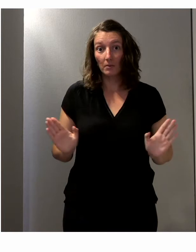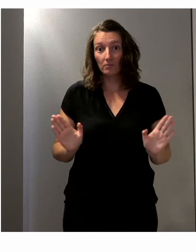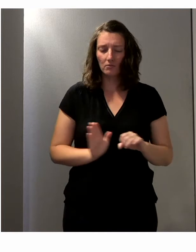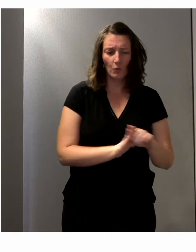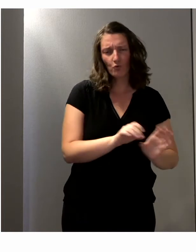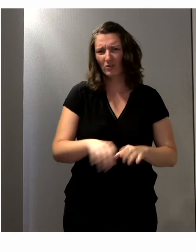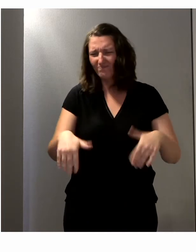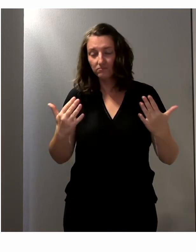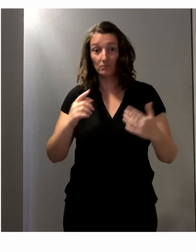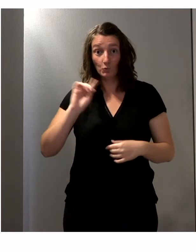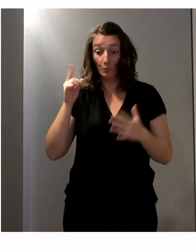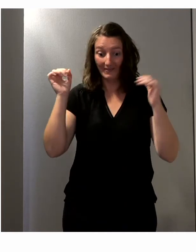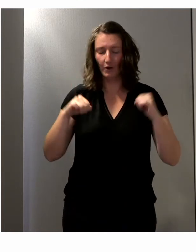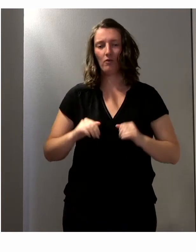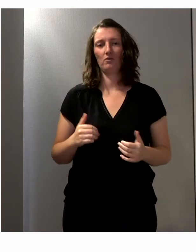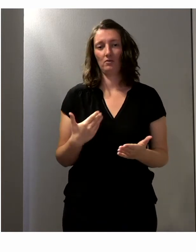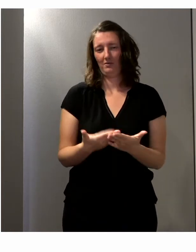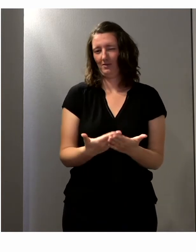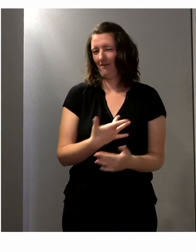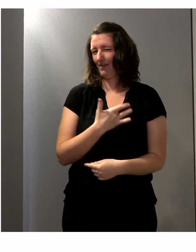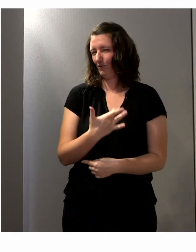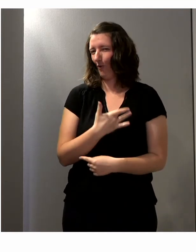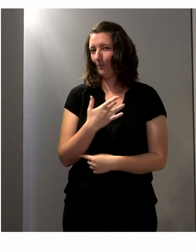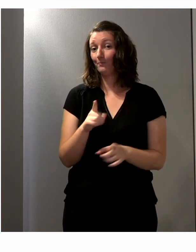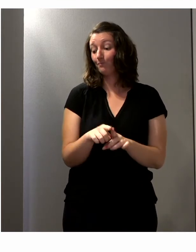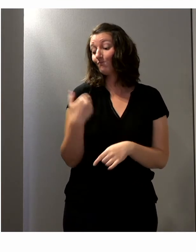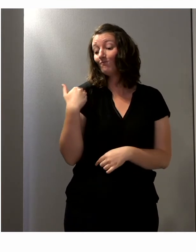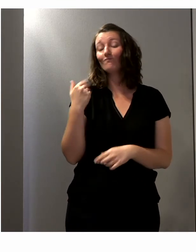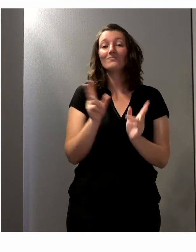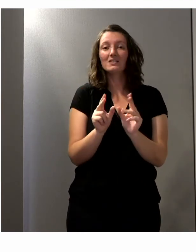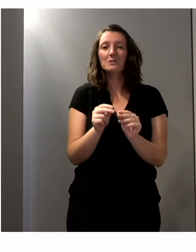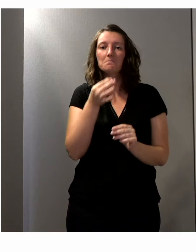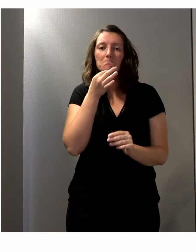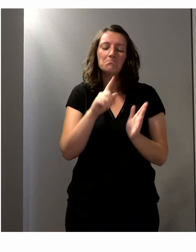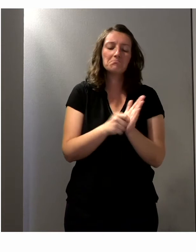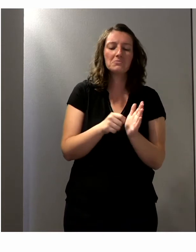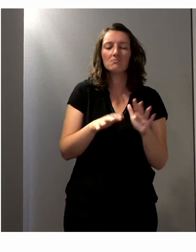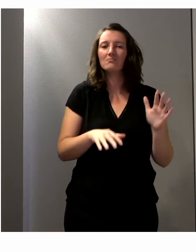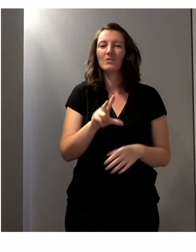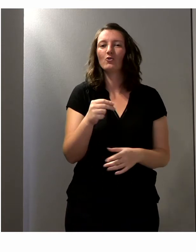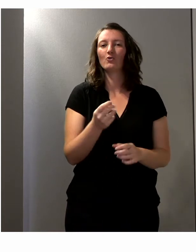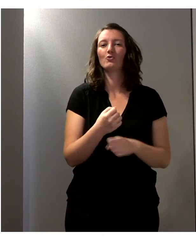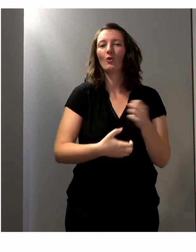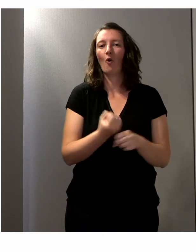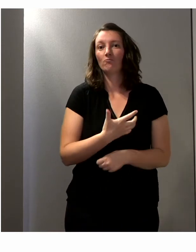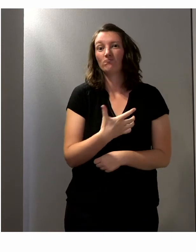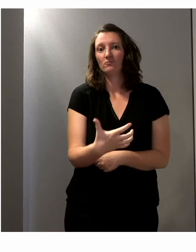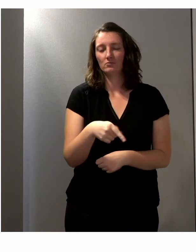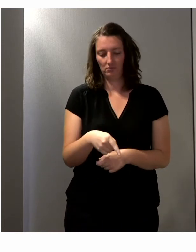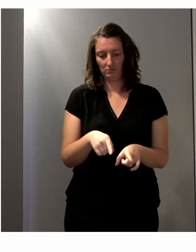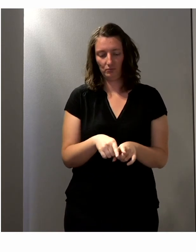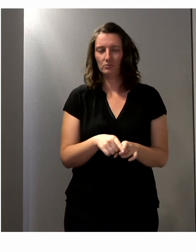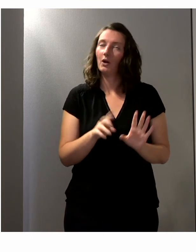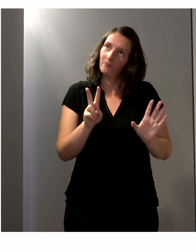et de gauche. Et ce qui est intéressant dans ce que je décrivais sur les années 70, 80, 90, c'est qu'il y a eu deux grandes périodes de baisse de